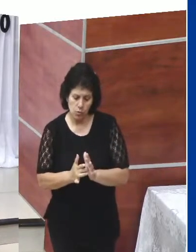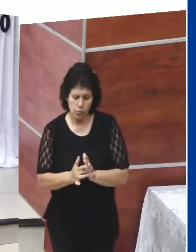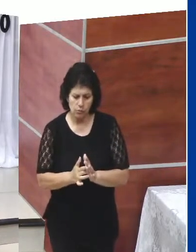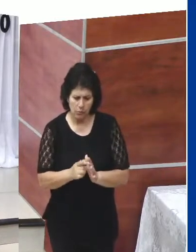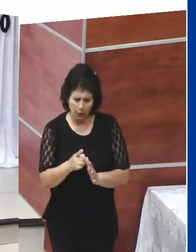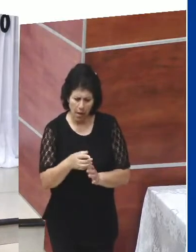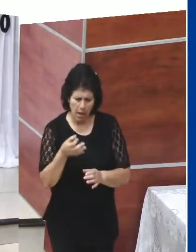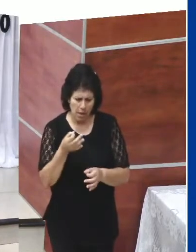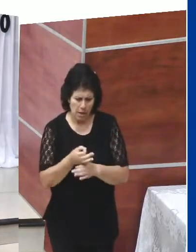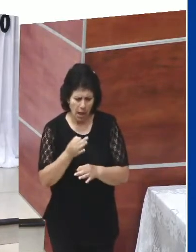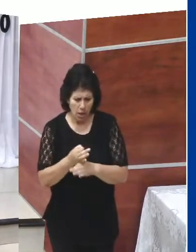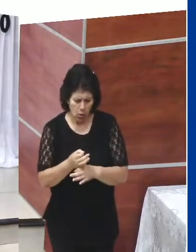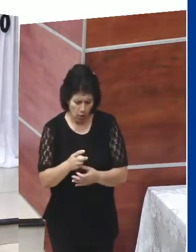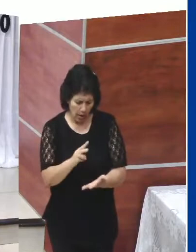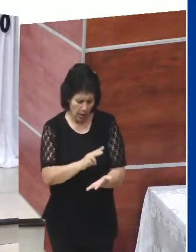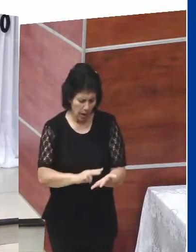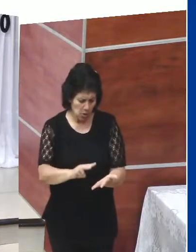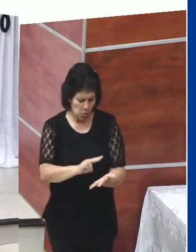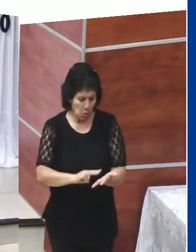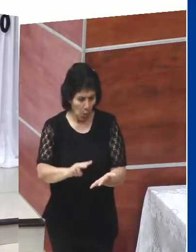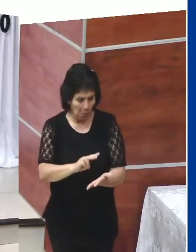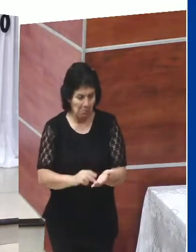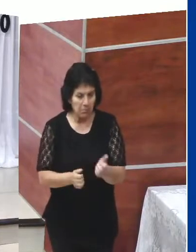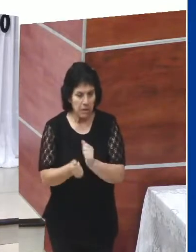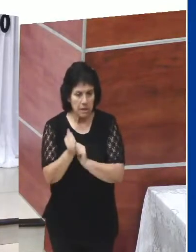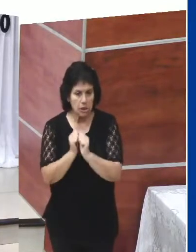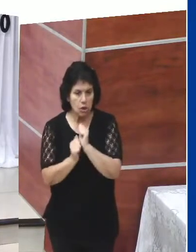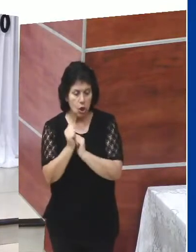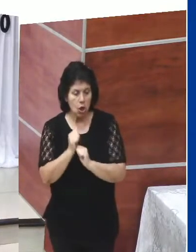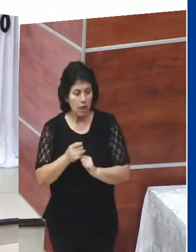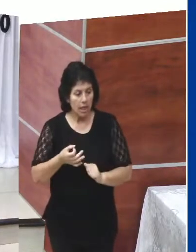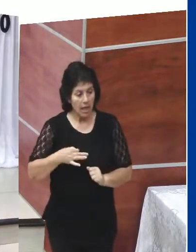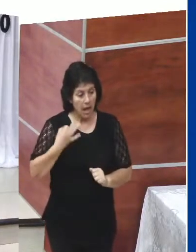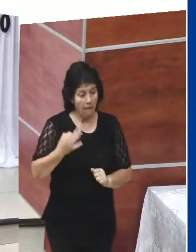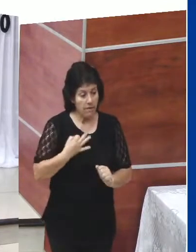recibió, los testimonios de los apóstoles y de los milagros que él también vio.